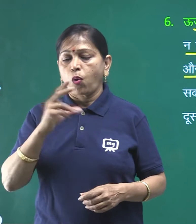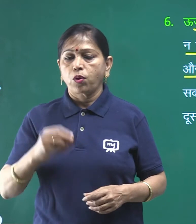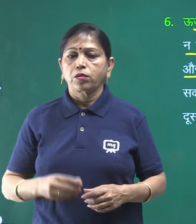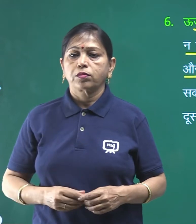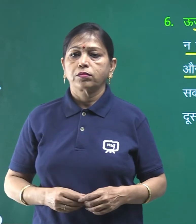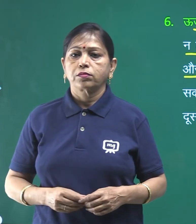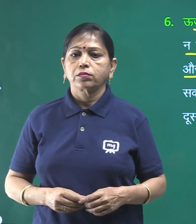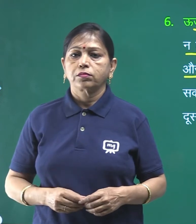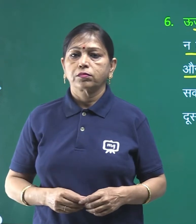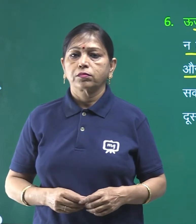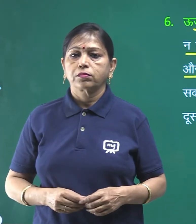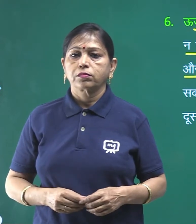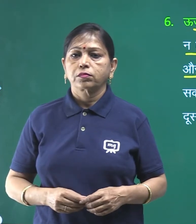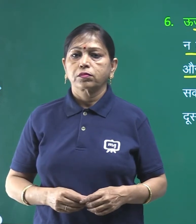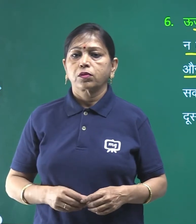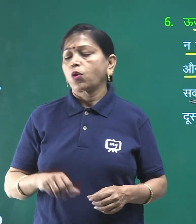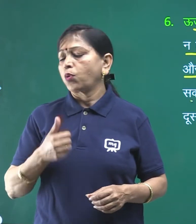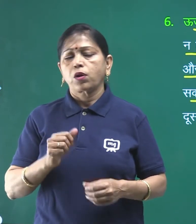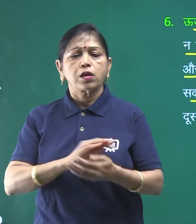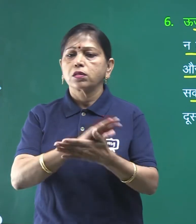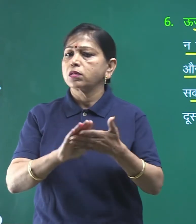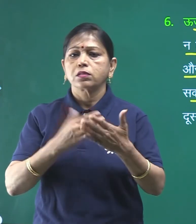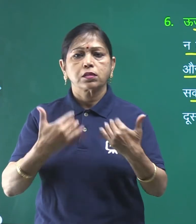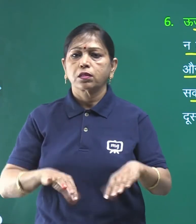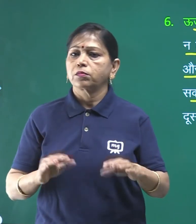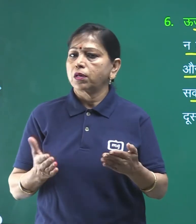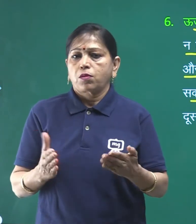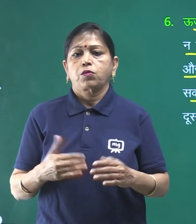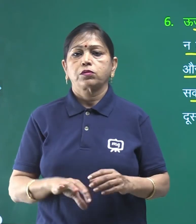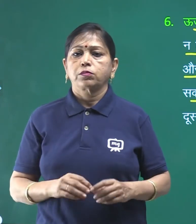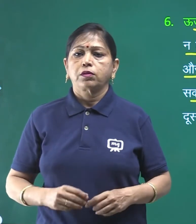और न ही इसे नष्ट किया जा सकता है।